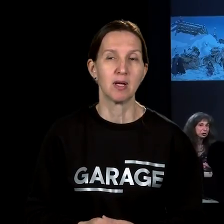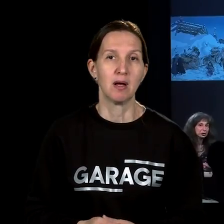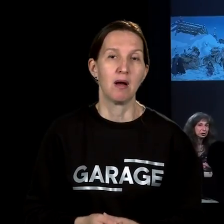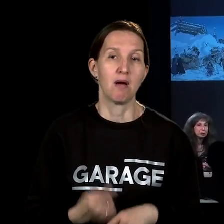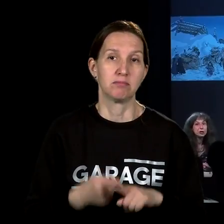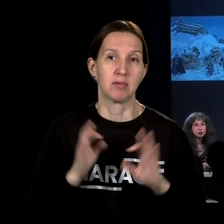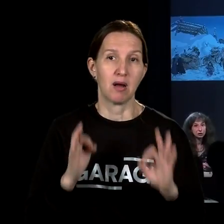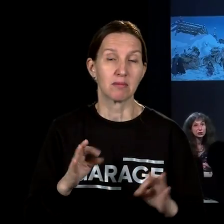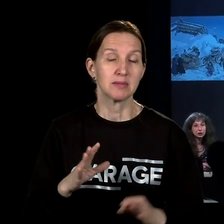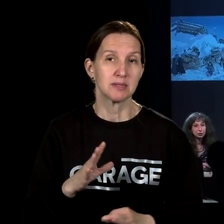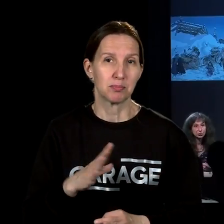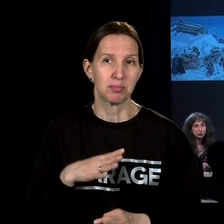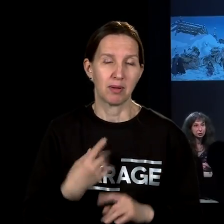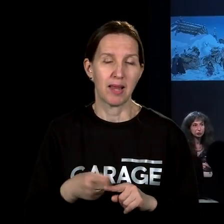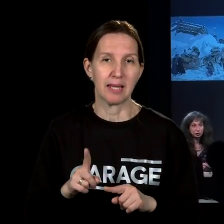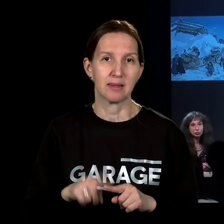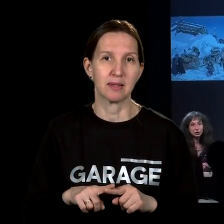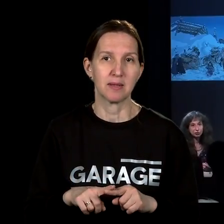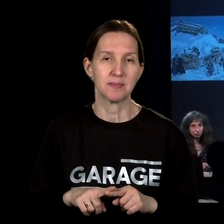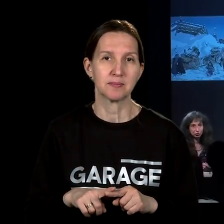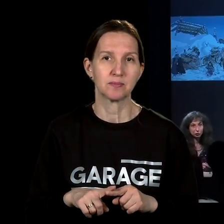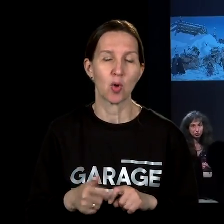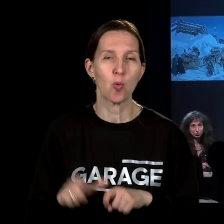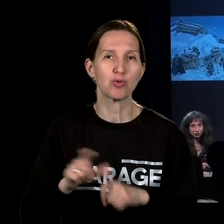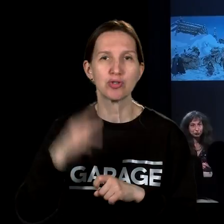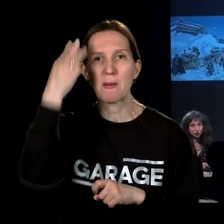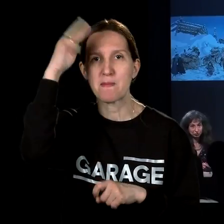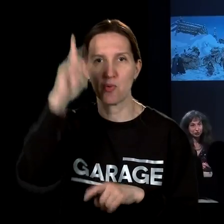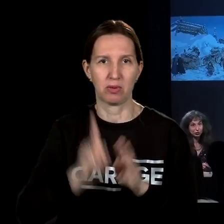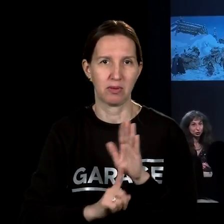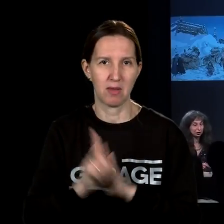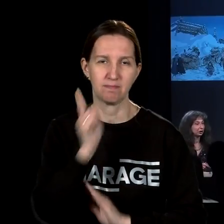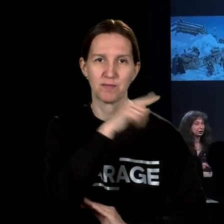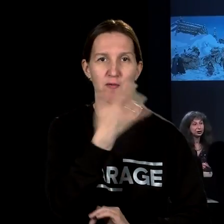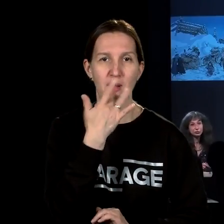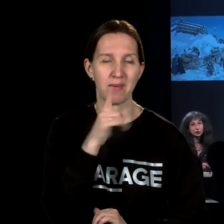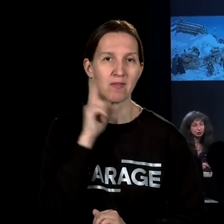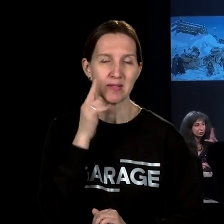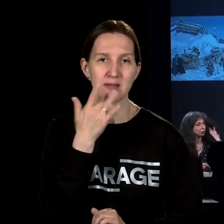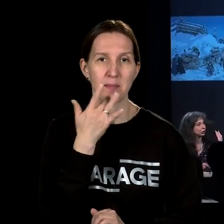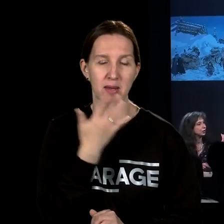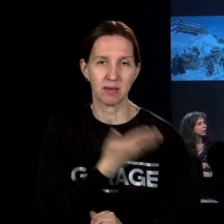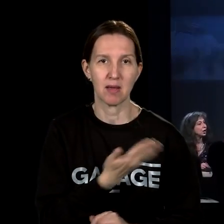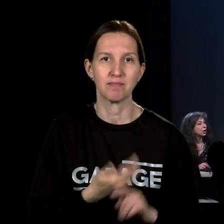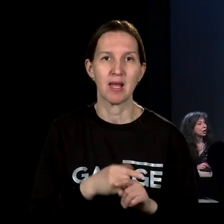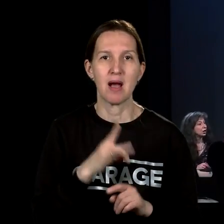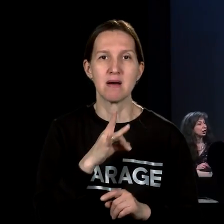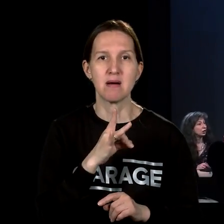модны в Америке, в Латинской Америке, как там Рибера, с которым он тоже общается, вот в этом стиле он начинает делать эти фрески в